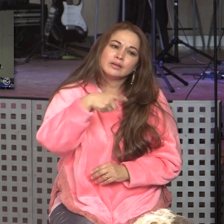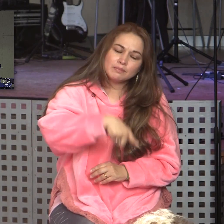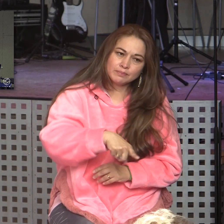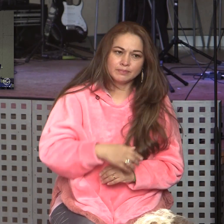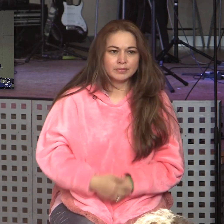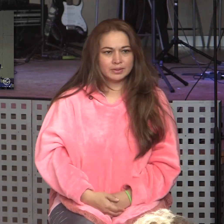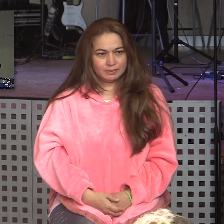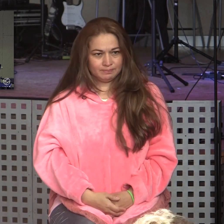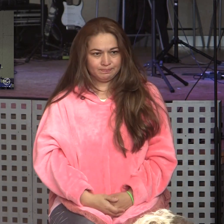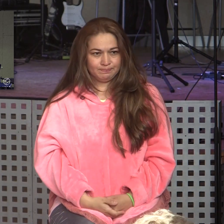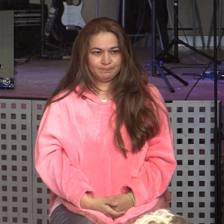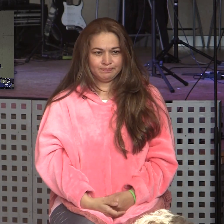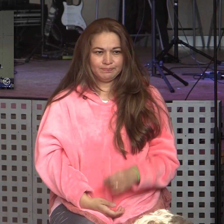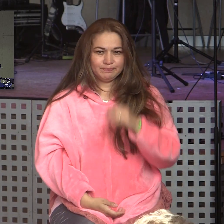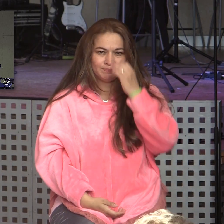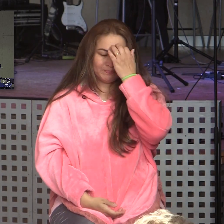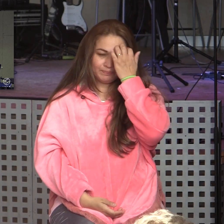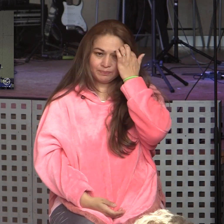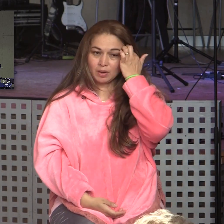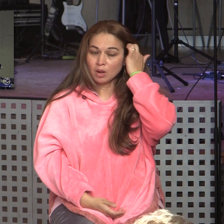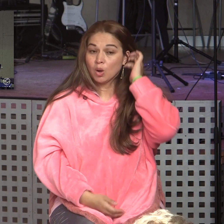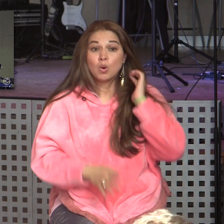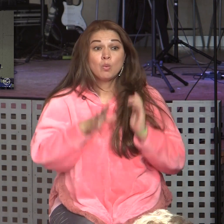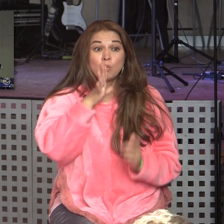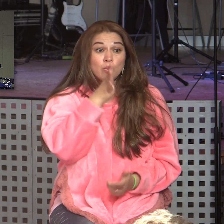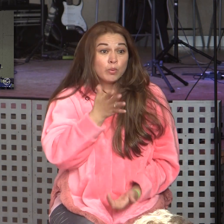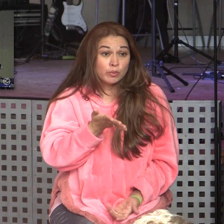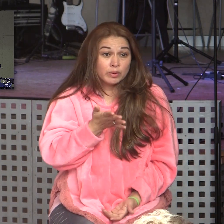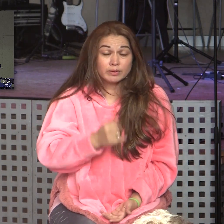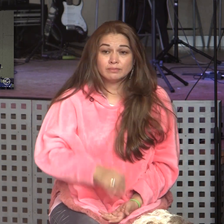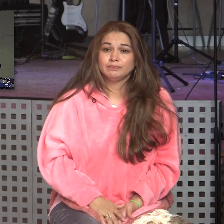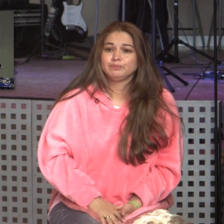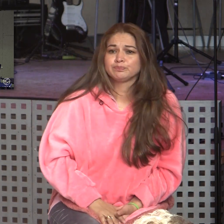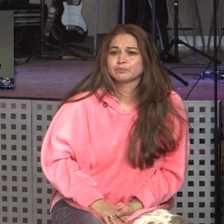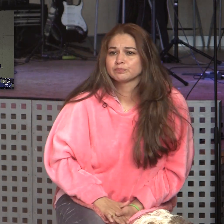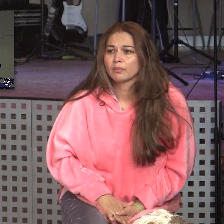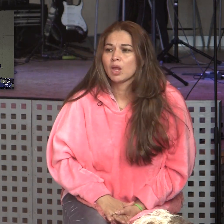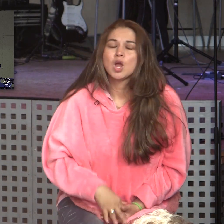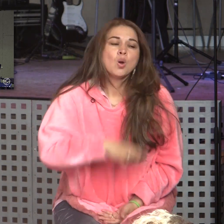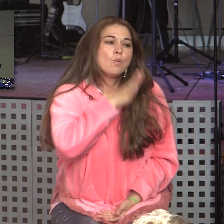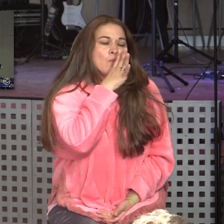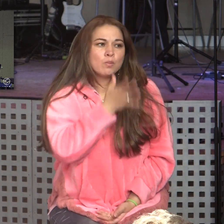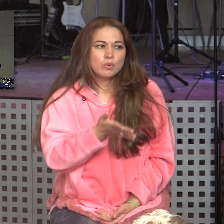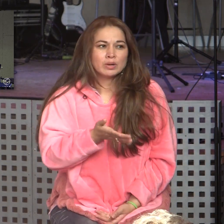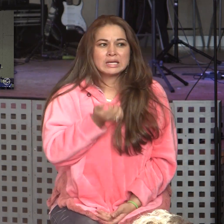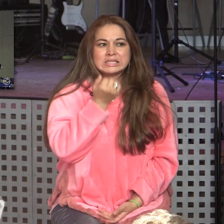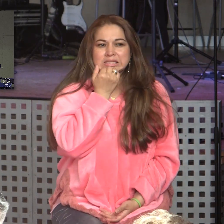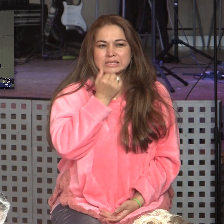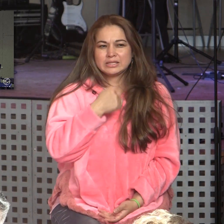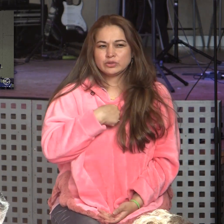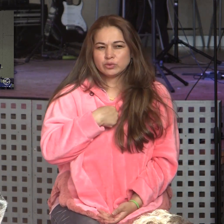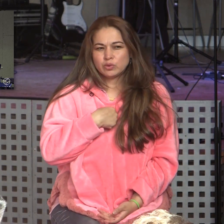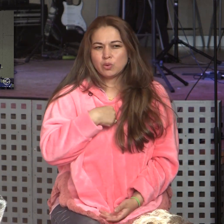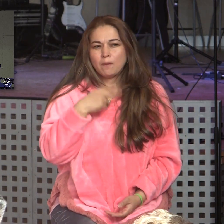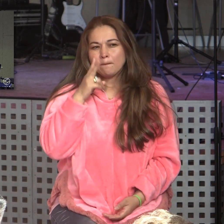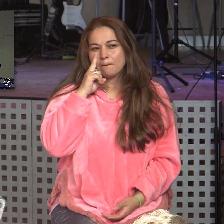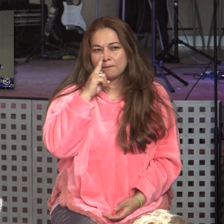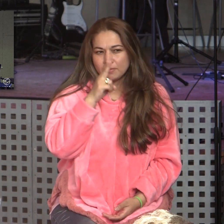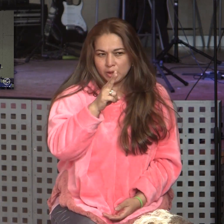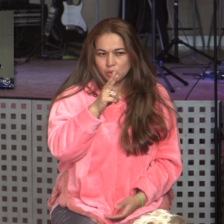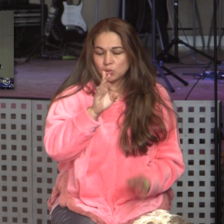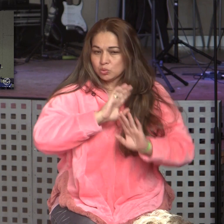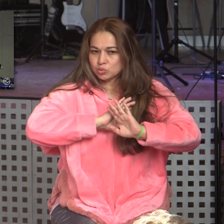Si yo solo me mantengo viendo lo que realmente se ve, yo vivo temporalmente.